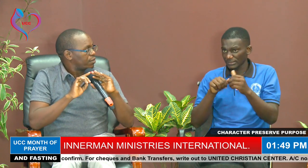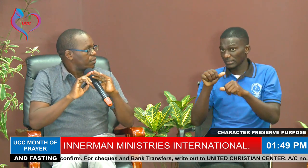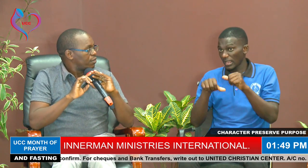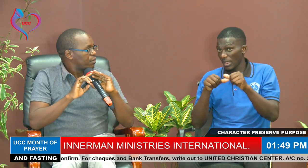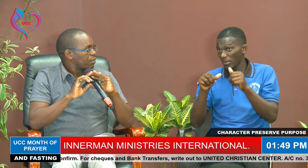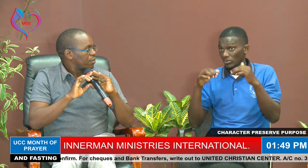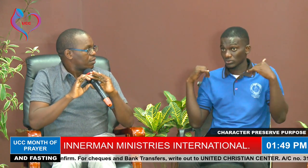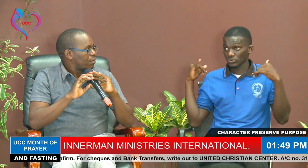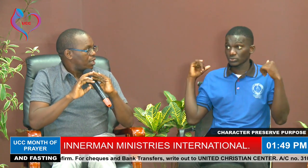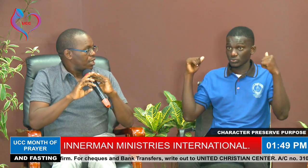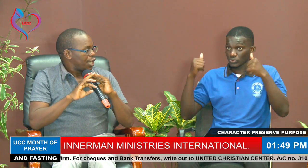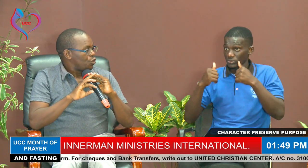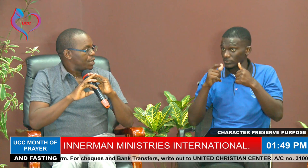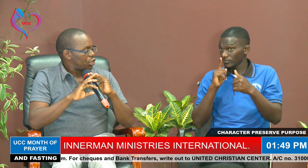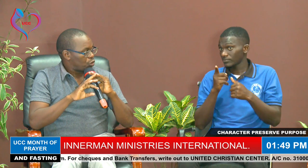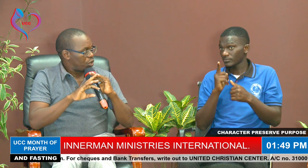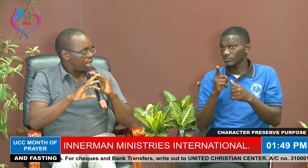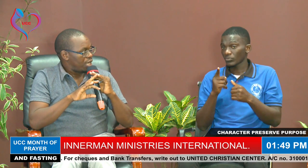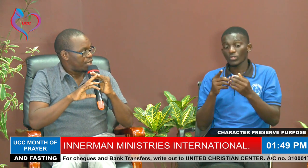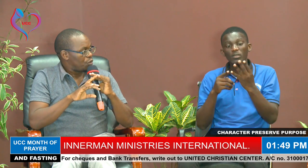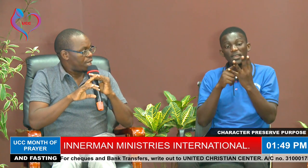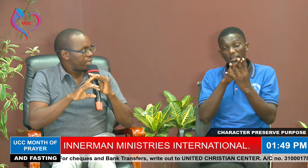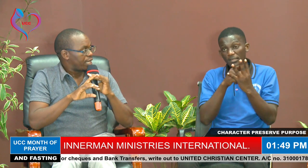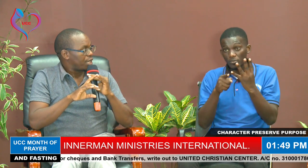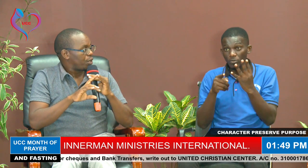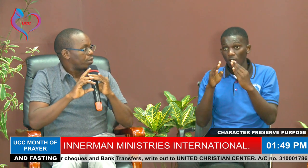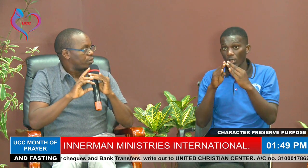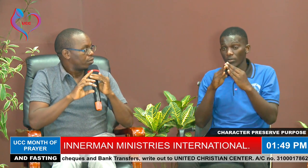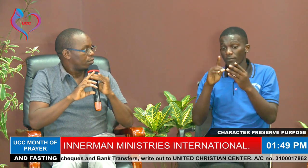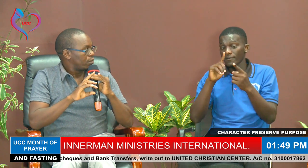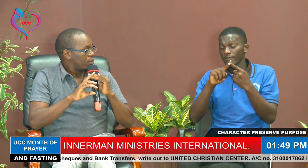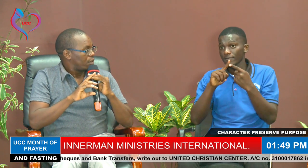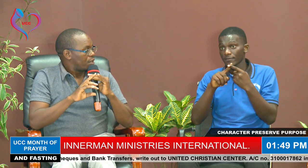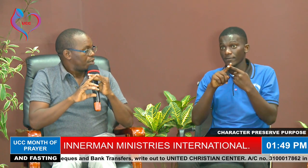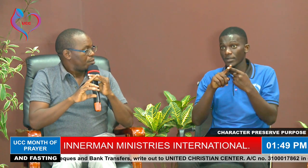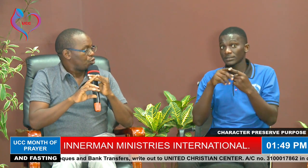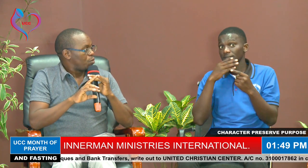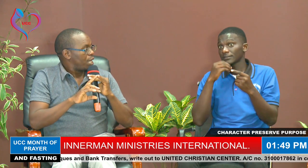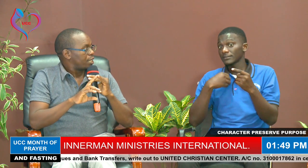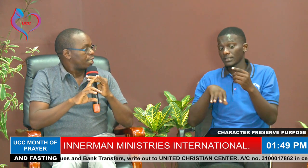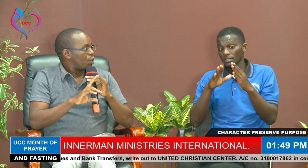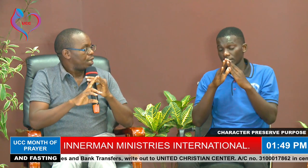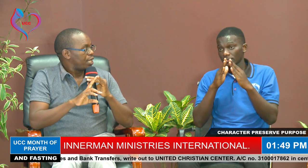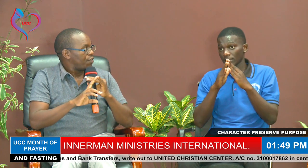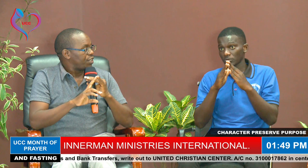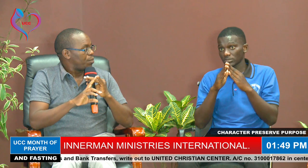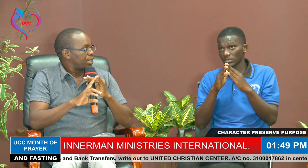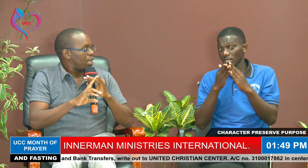Ennyumba esooka ye nyumba ya tatawe. mu nyumba ya tata we yafunira mu